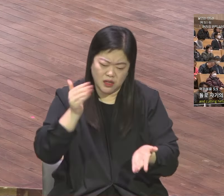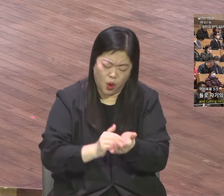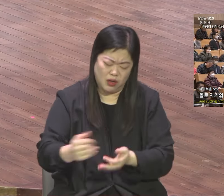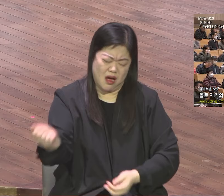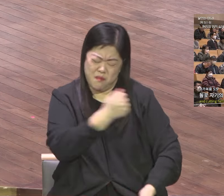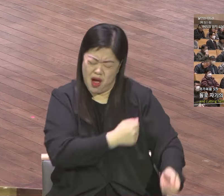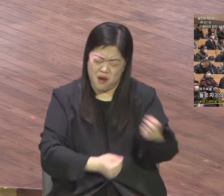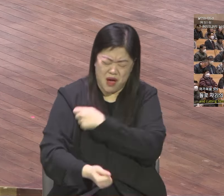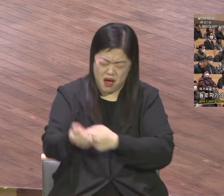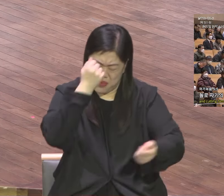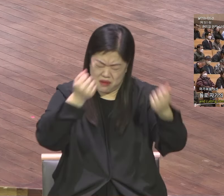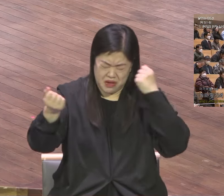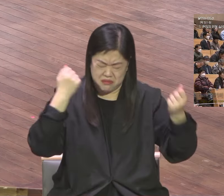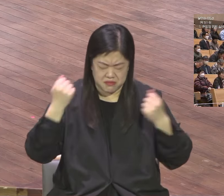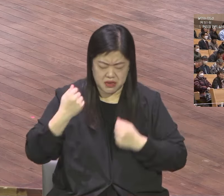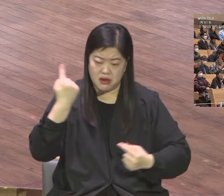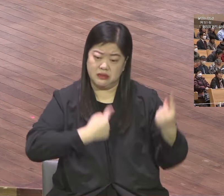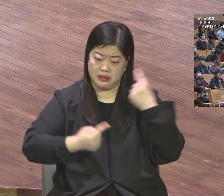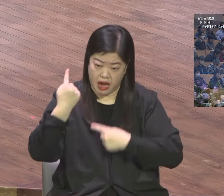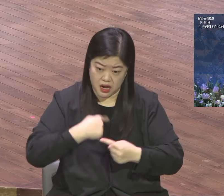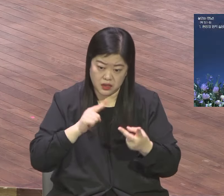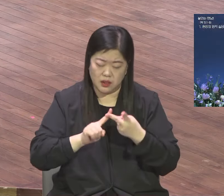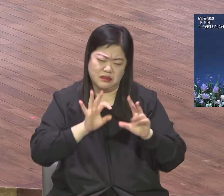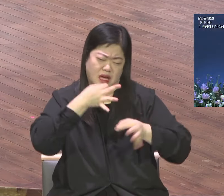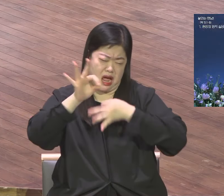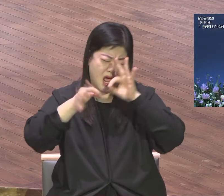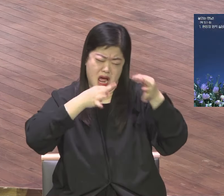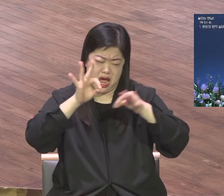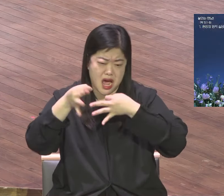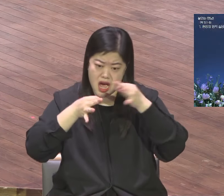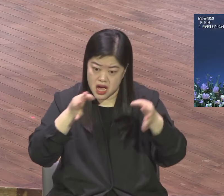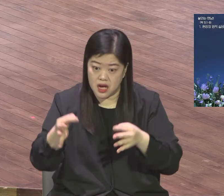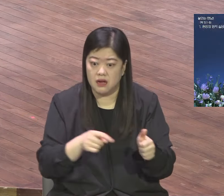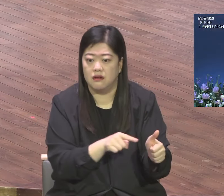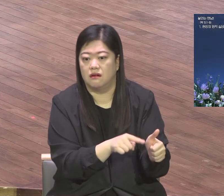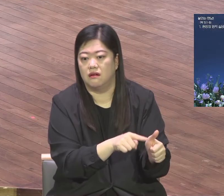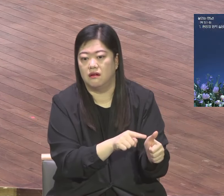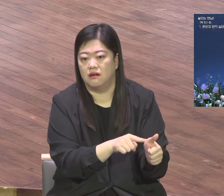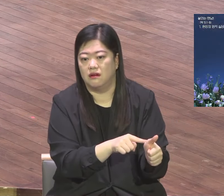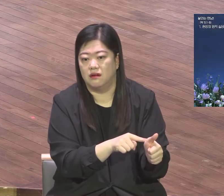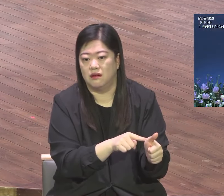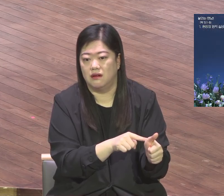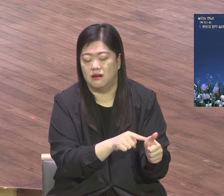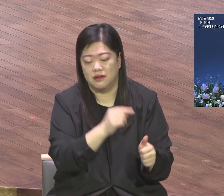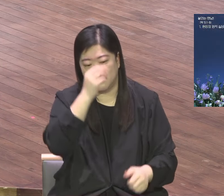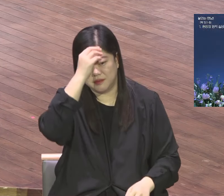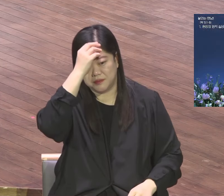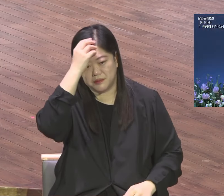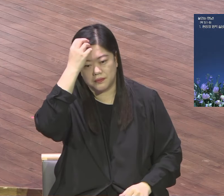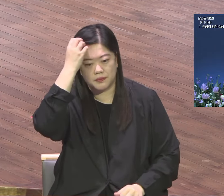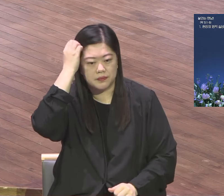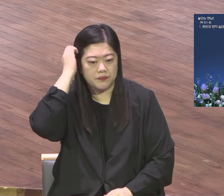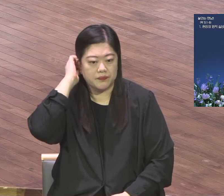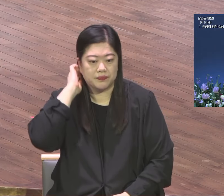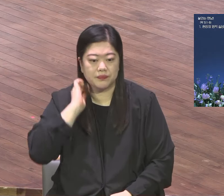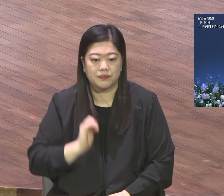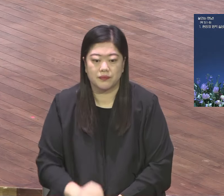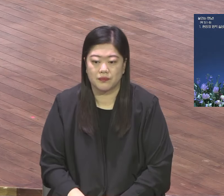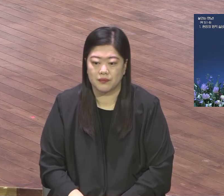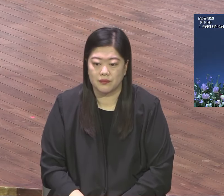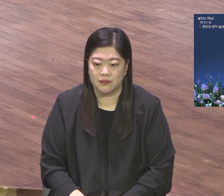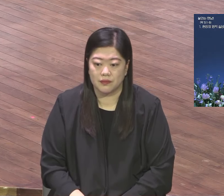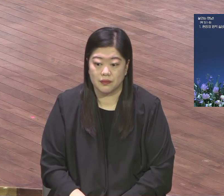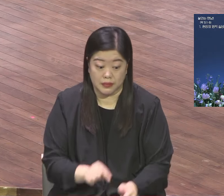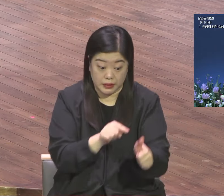해치고 있었더라. 참으로 안타까운 모습이지요. 귀신 들린 다시 말해 악한 영에